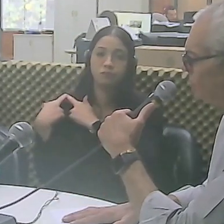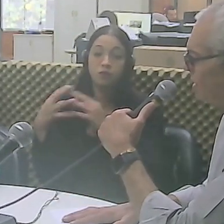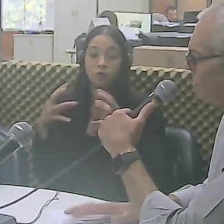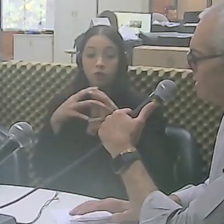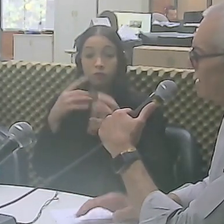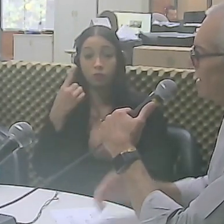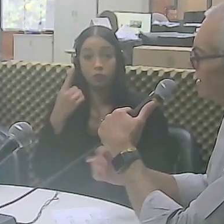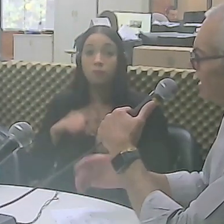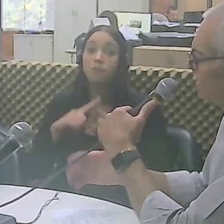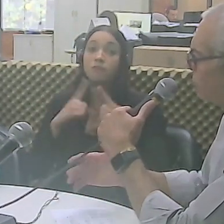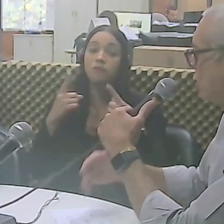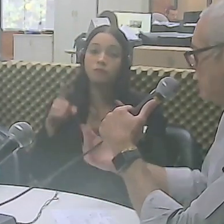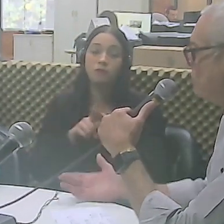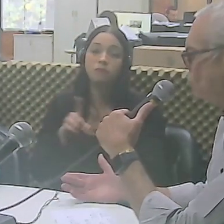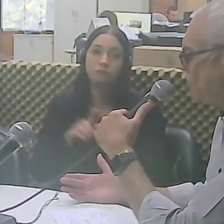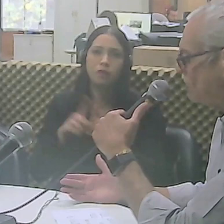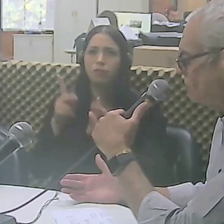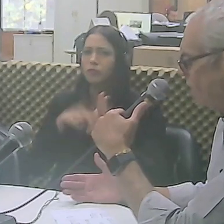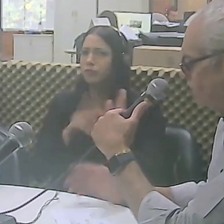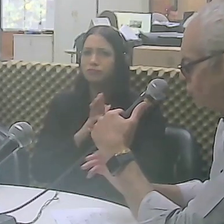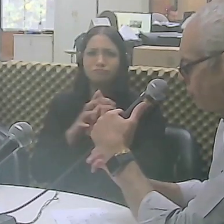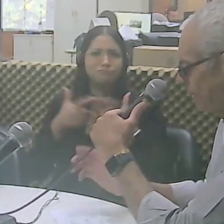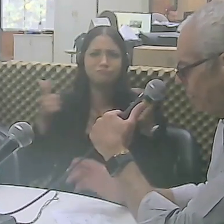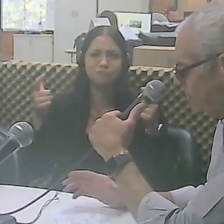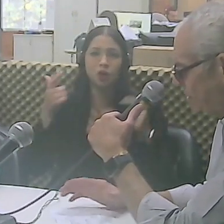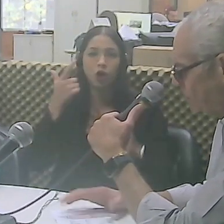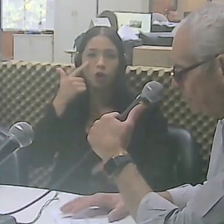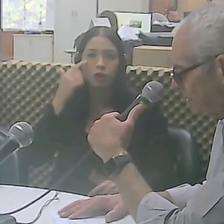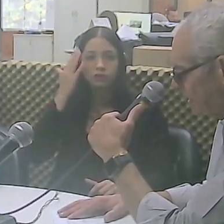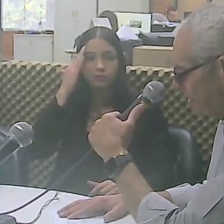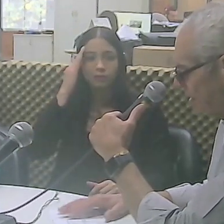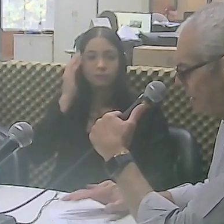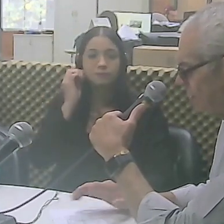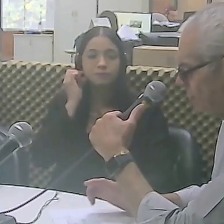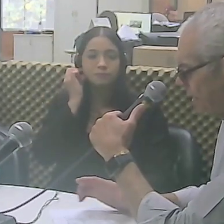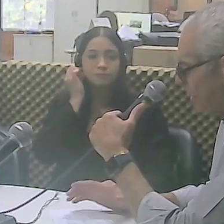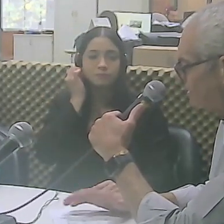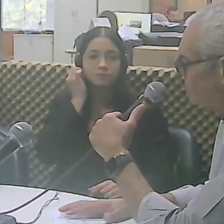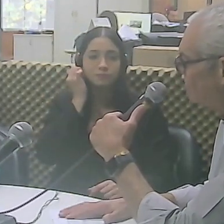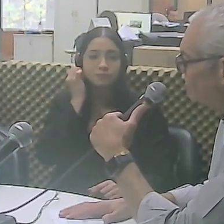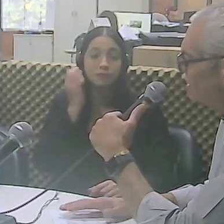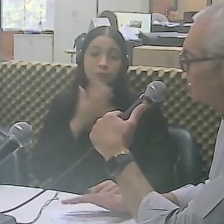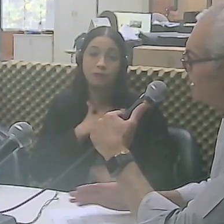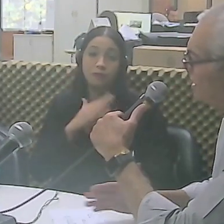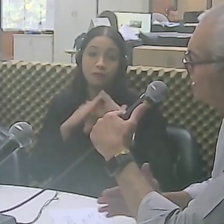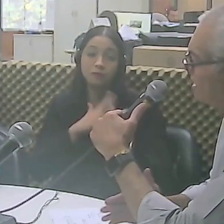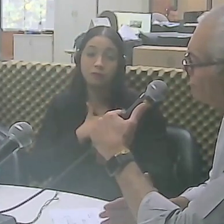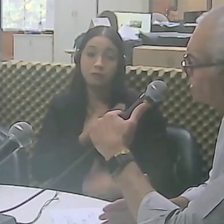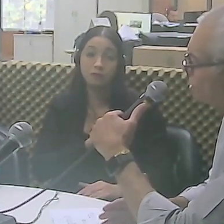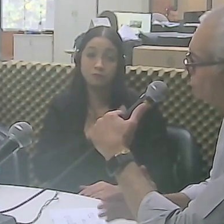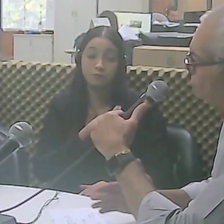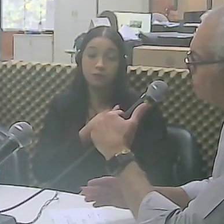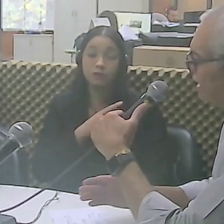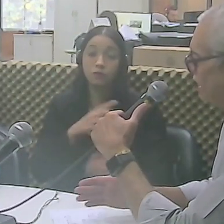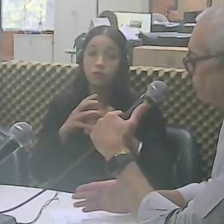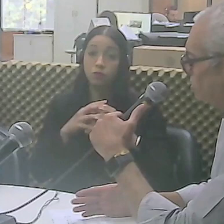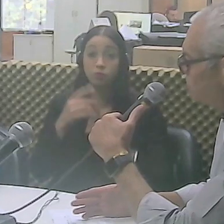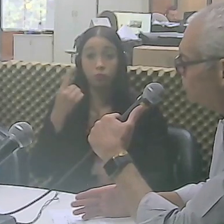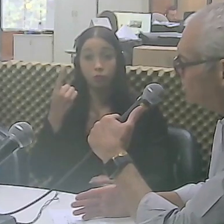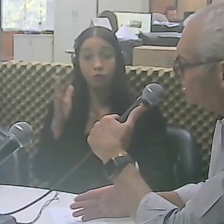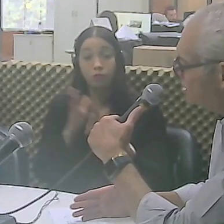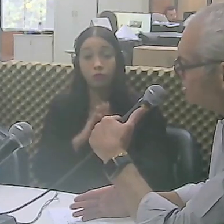1, mas ele tem, o programa é muito maior do que isso. Só para dar uma sintonizada, né, então Minha Casa Minha Vida, ele tem a Faixa 1, que é